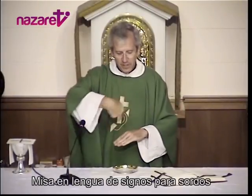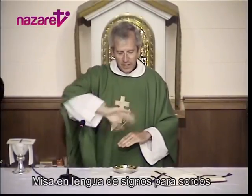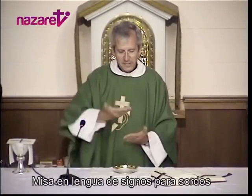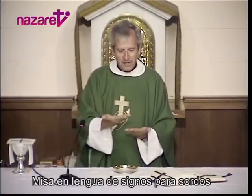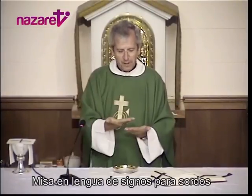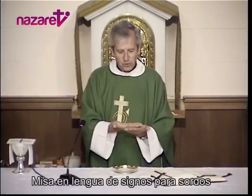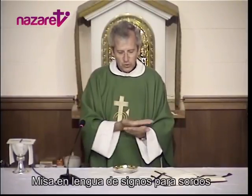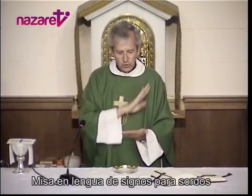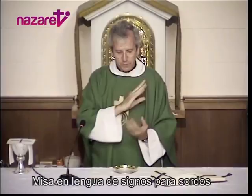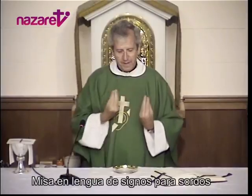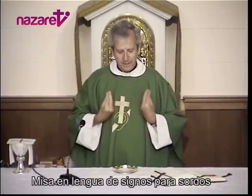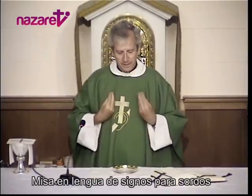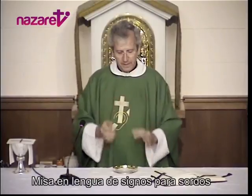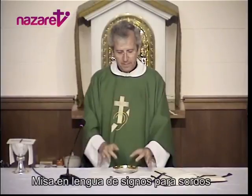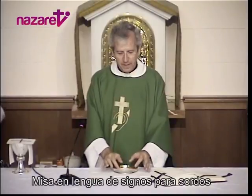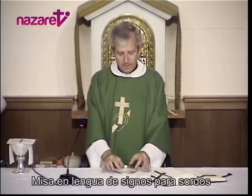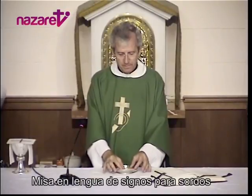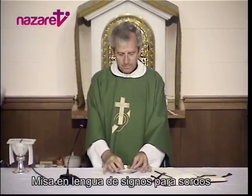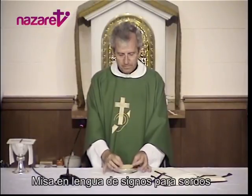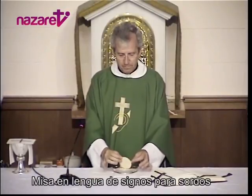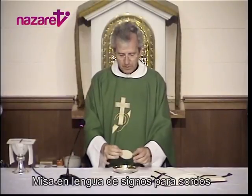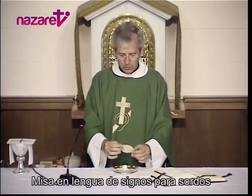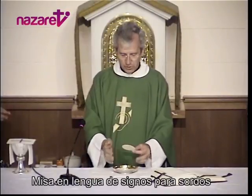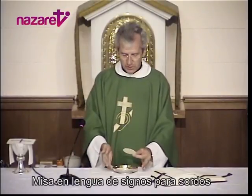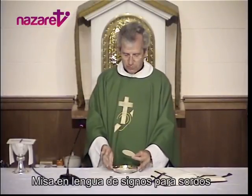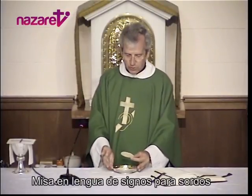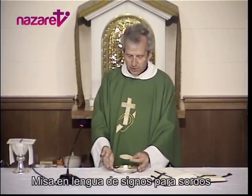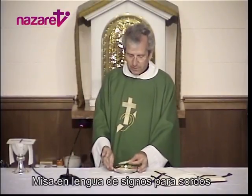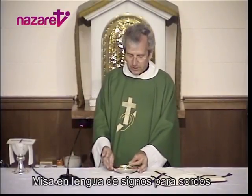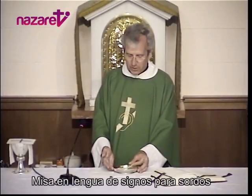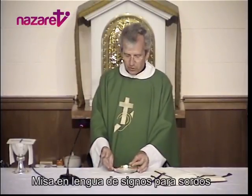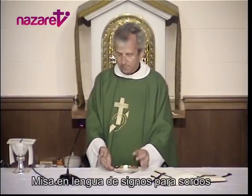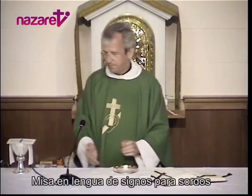Él será para nosotros pan de vida. Bendito seas por siempre, Señor.